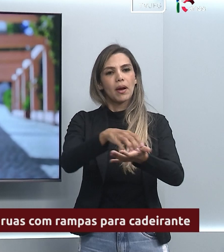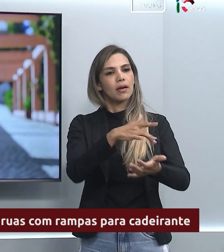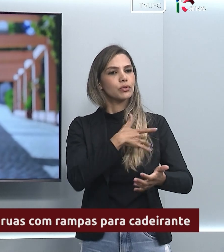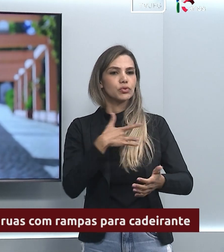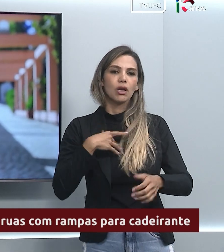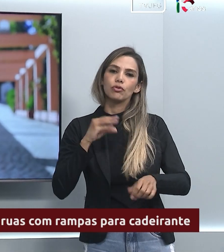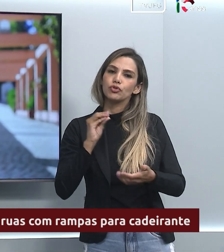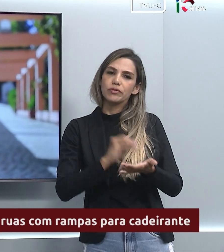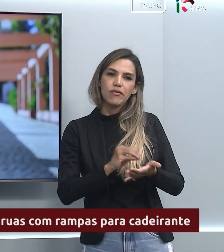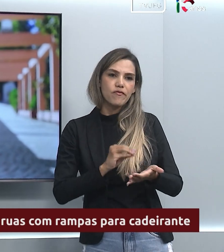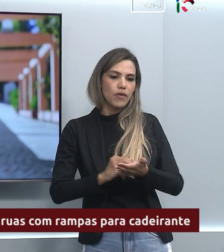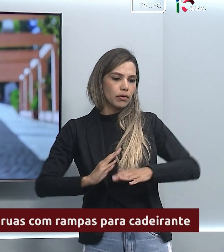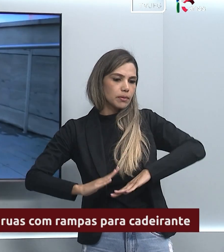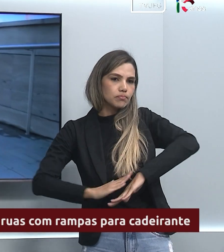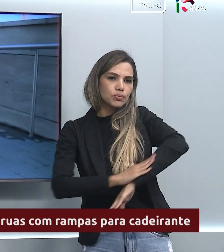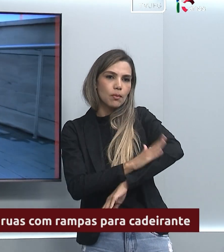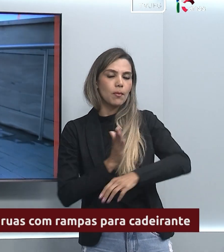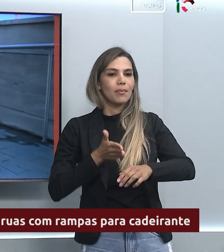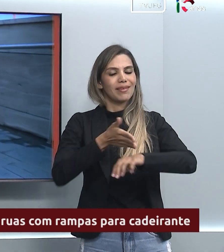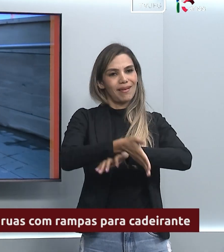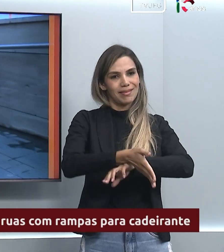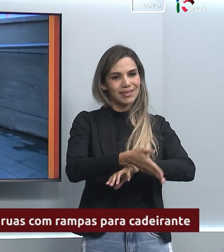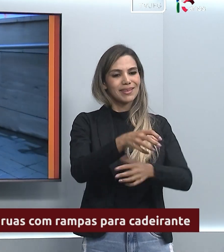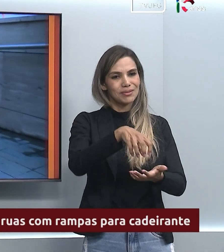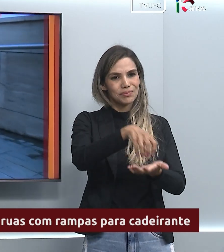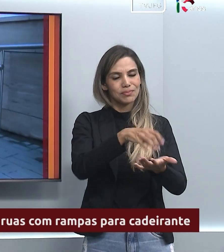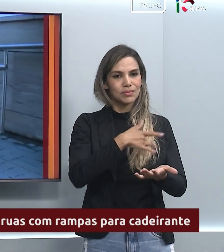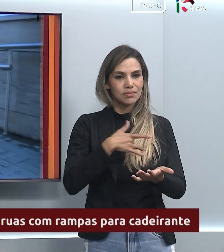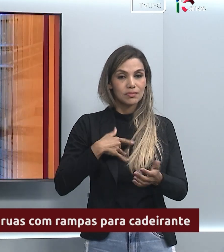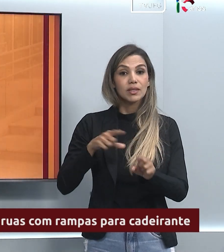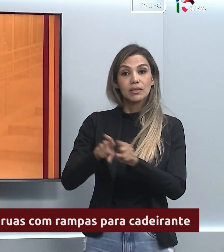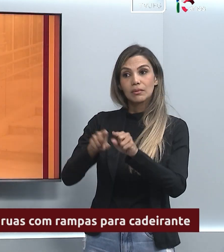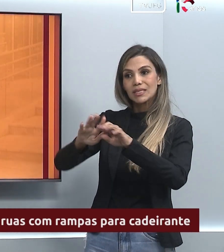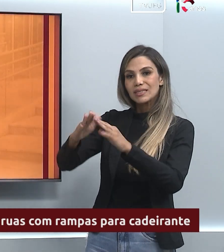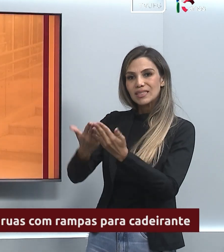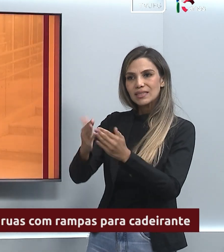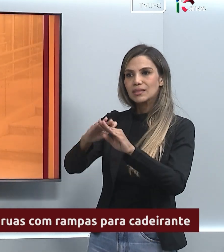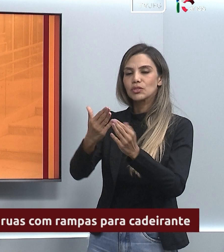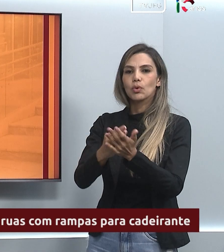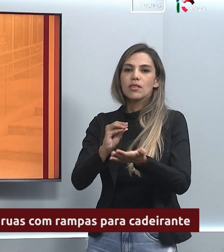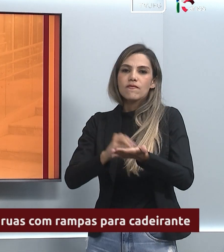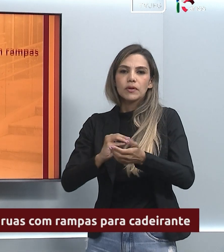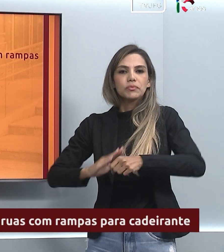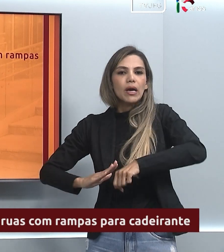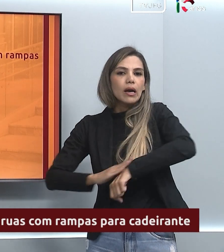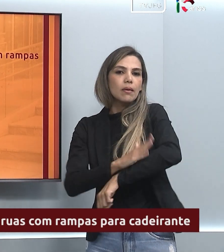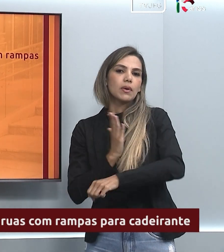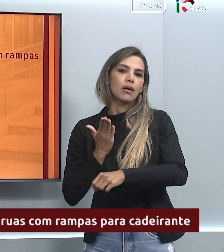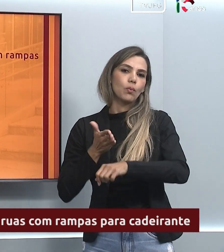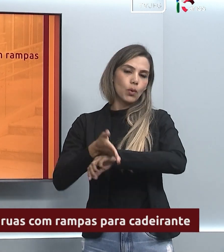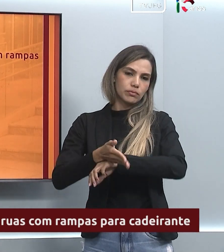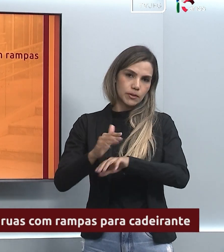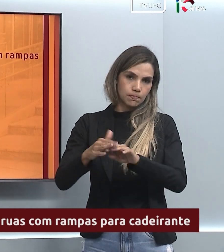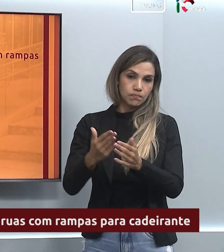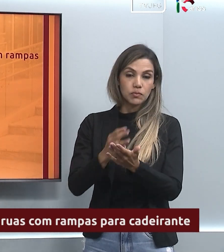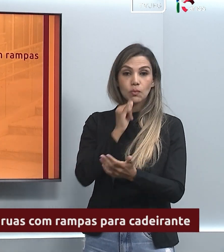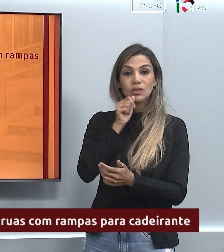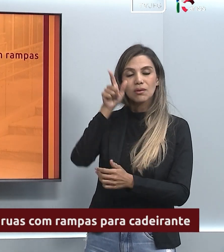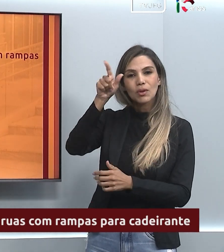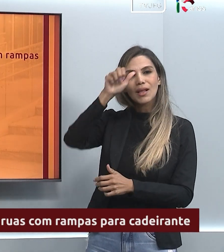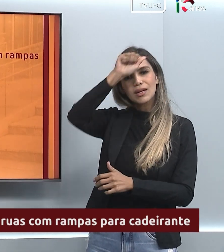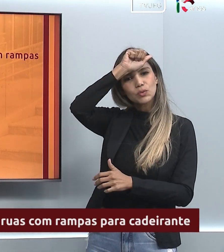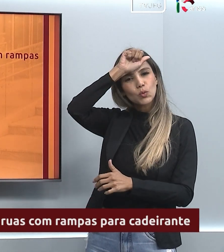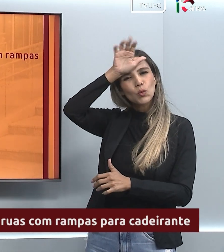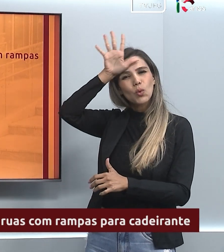país. A falta também foi vista na maioria das instituições de ensino. Nesse cenário, o estado do Amazonas